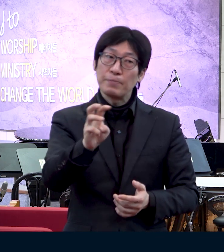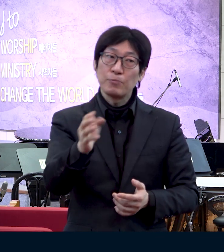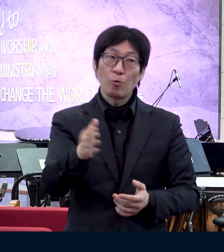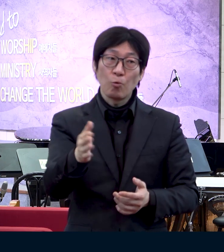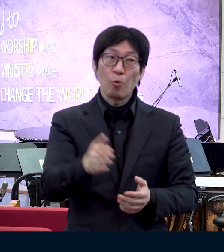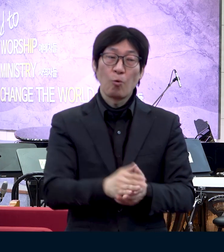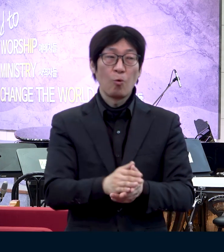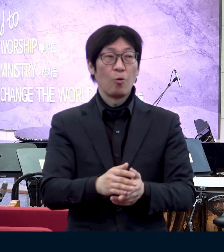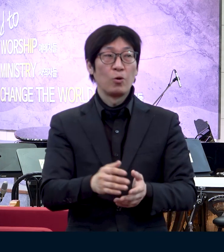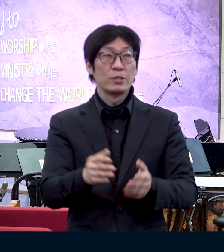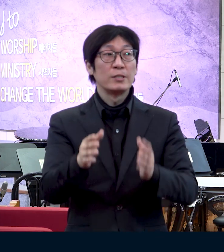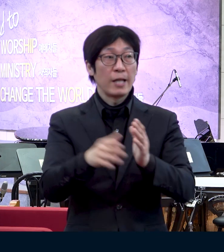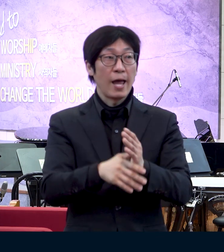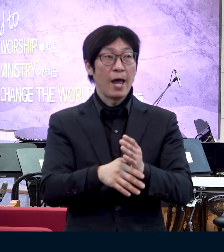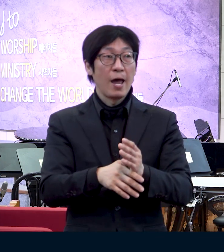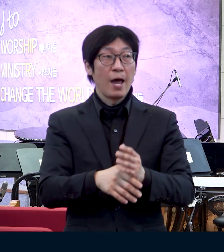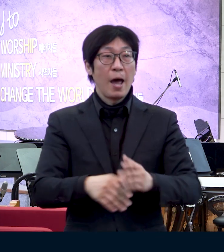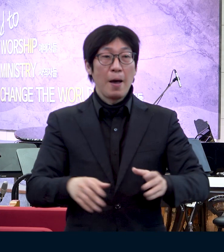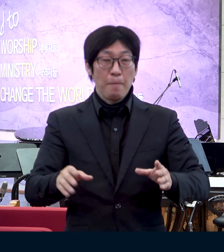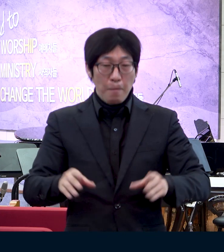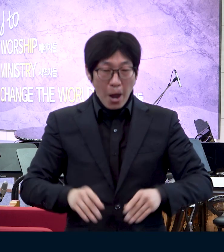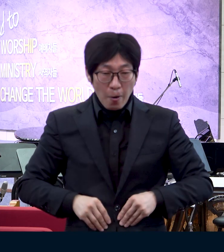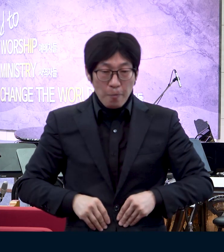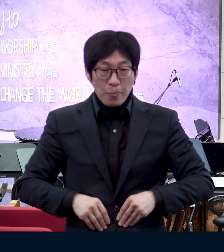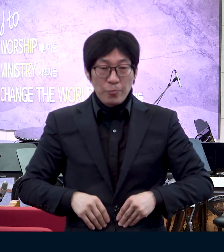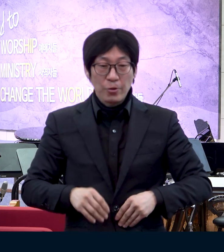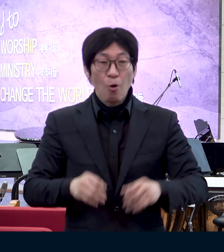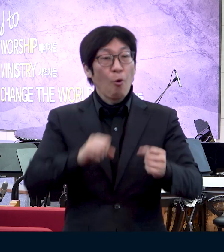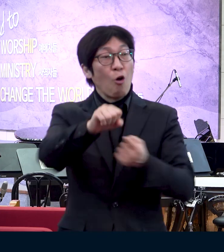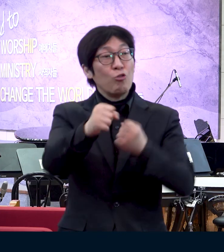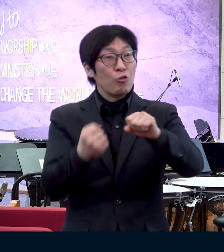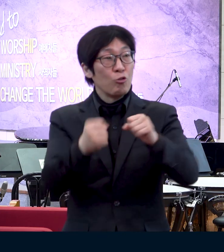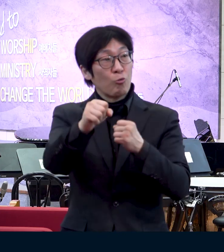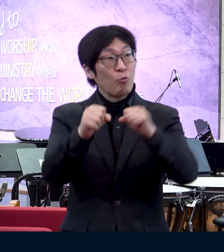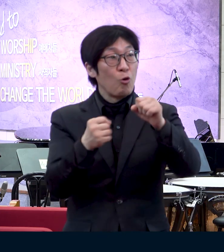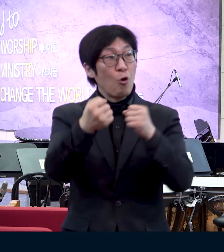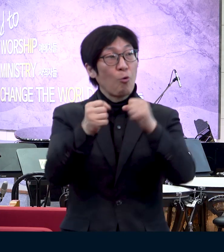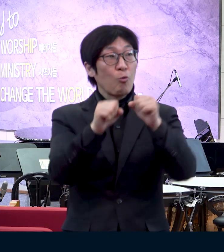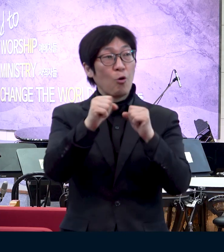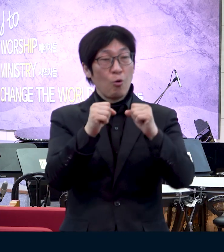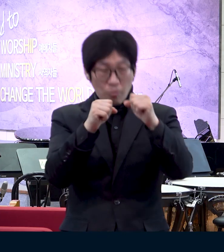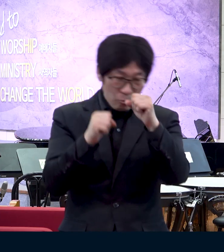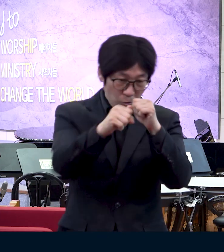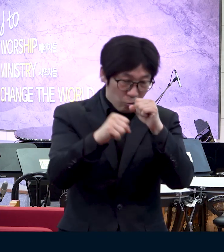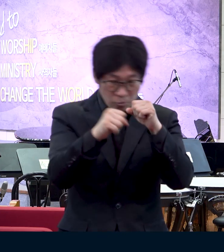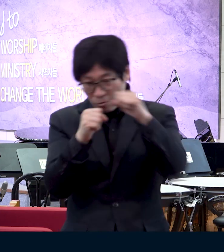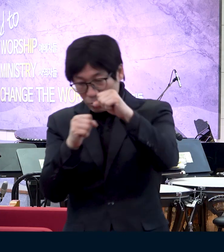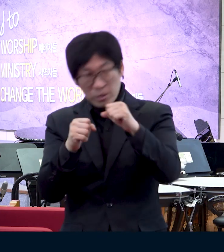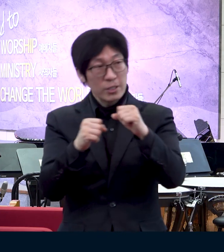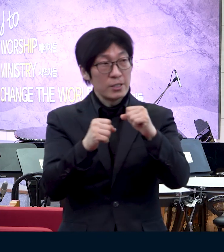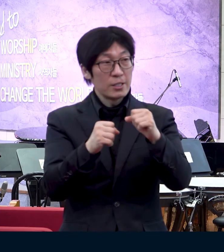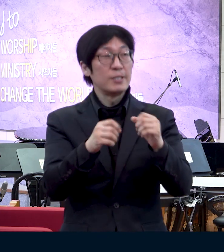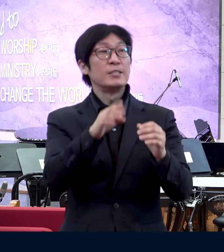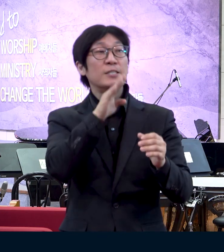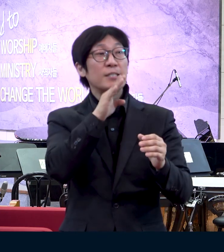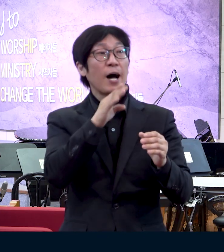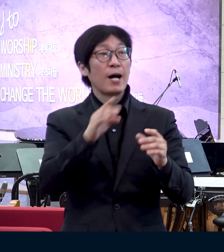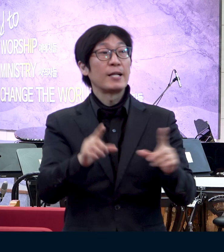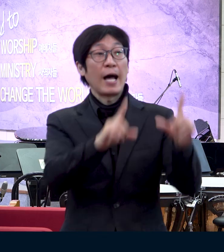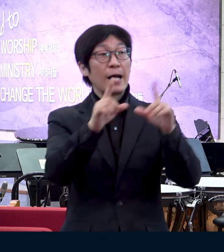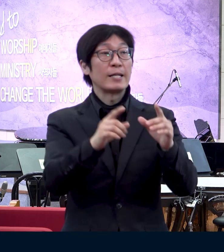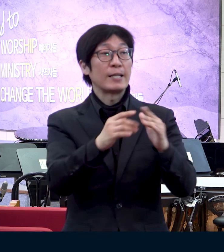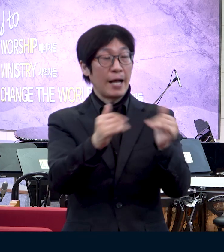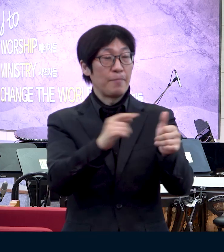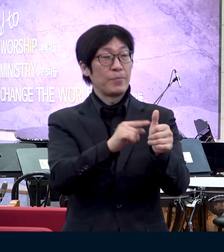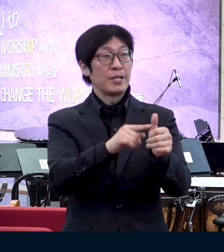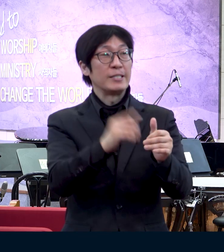그 헝그리 복서로 유명했던 짐 브래독이라는 사람의 실제 이야기를 가지고 만든 영화예요. 자, 그런데 제가